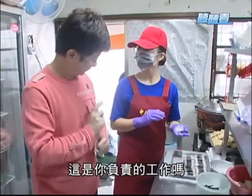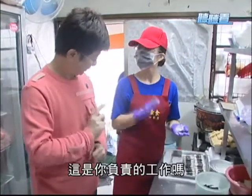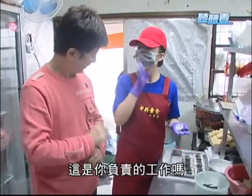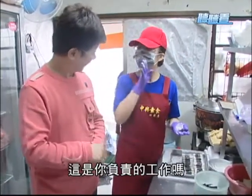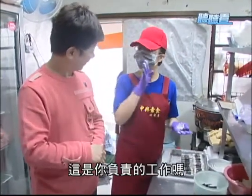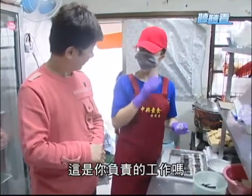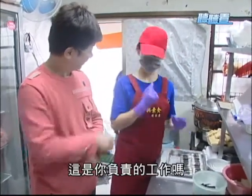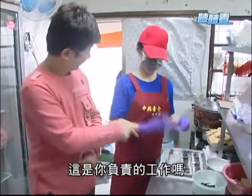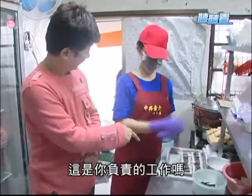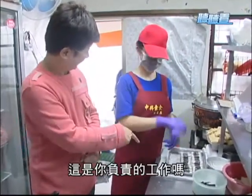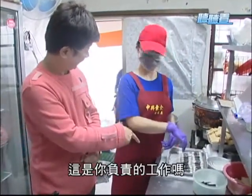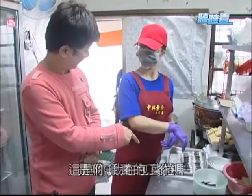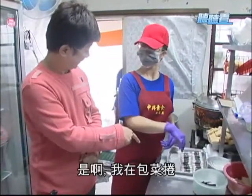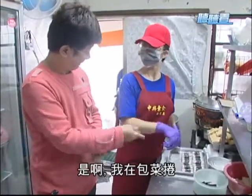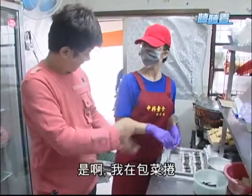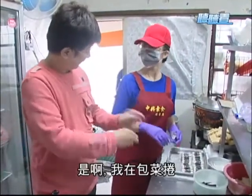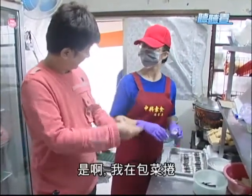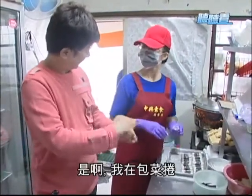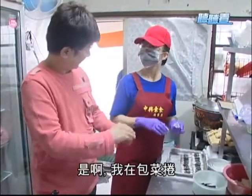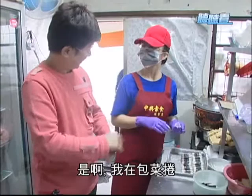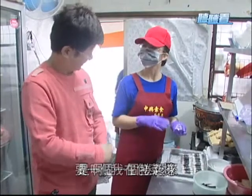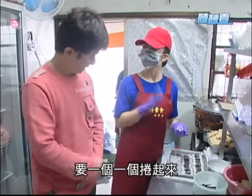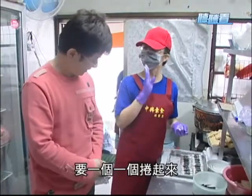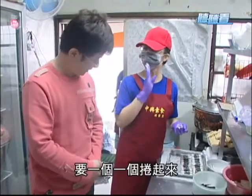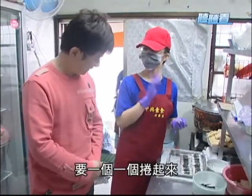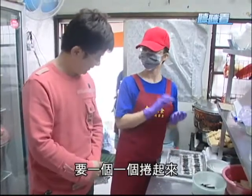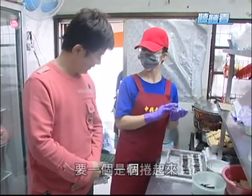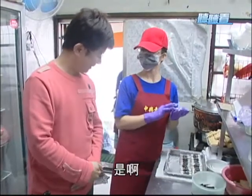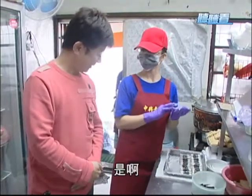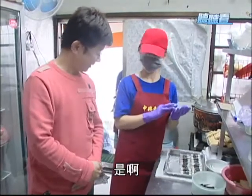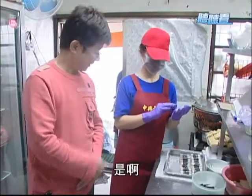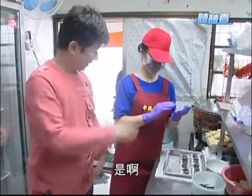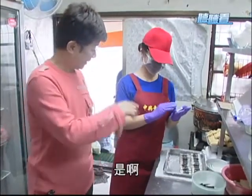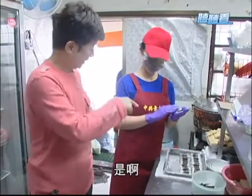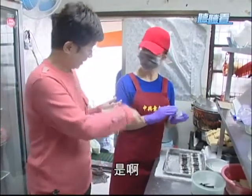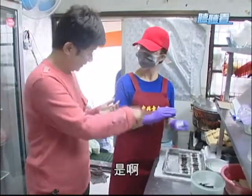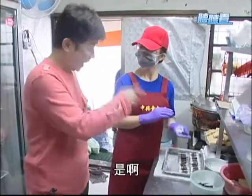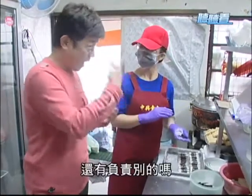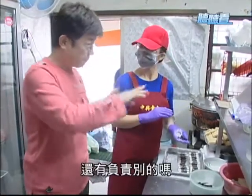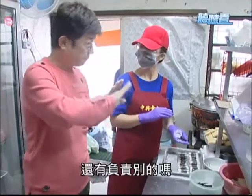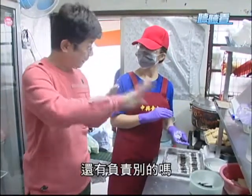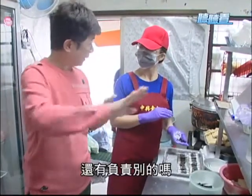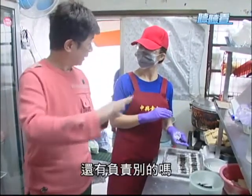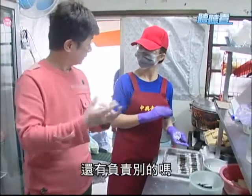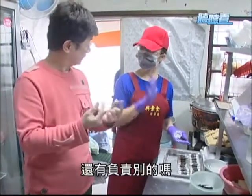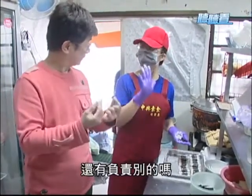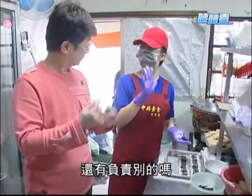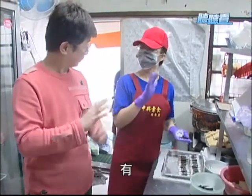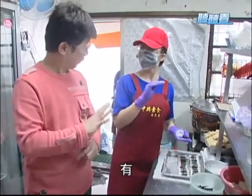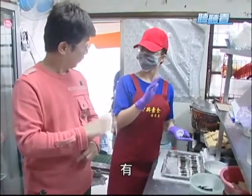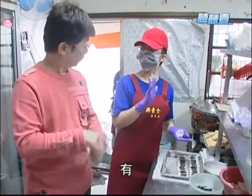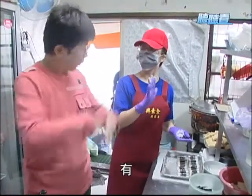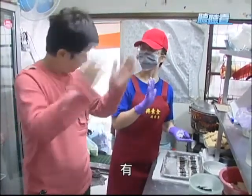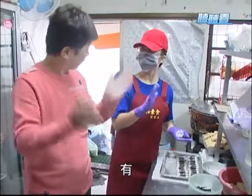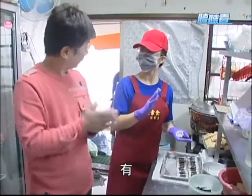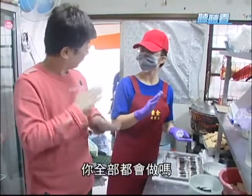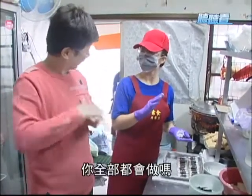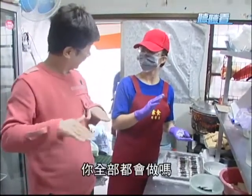负责的工作吗？嗯、 是啊，我在包菜卷， 要一个一个卷起来。 是啊， 还有负责别的吗？ 嗯，有。 你全部都会